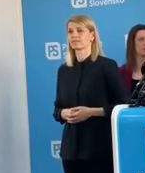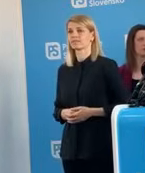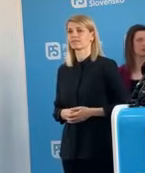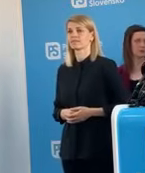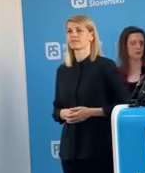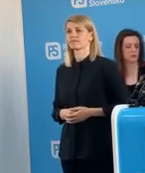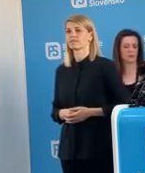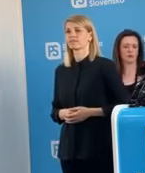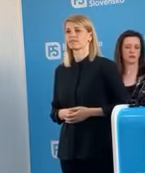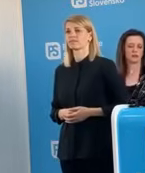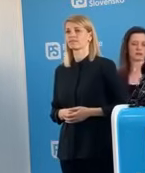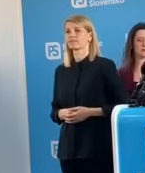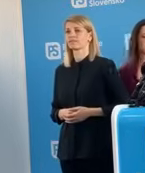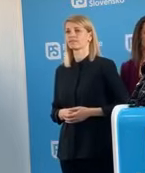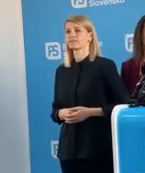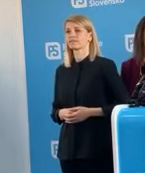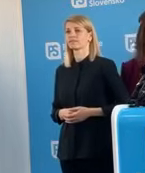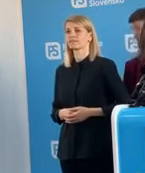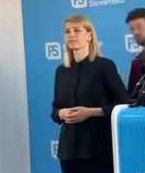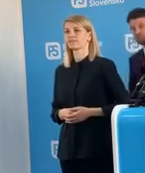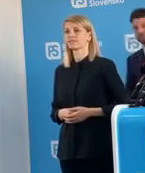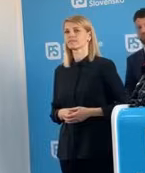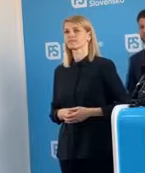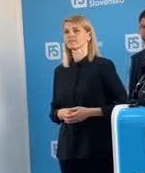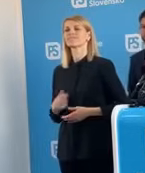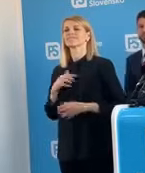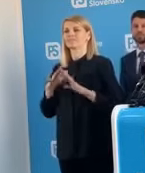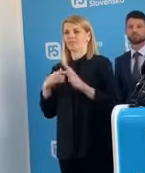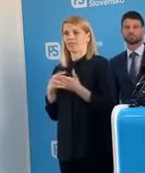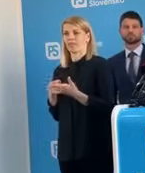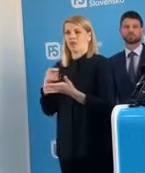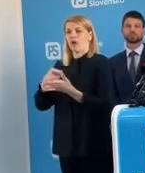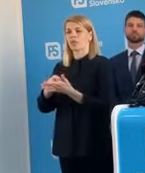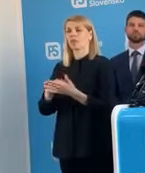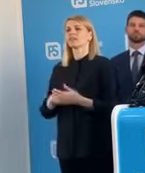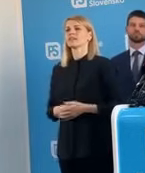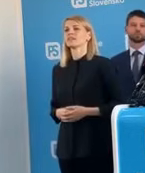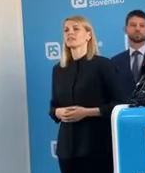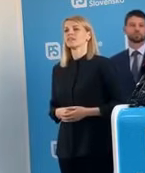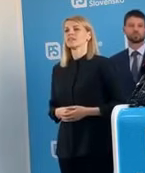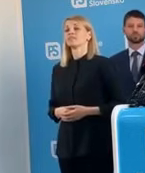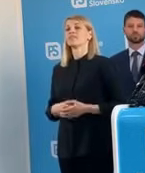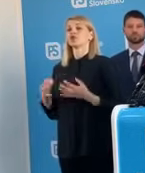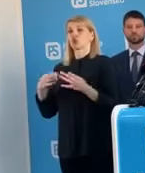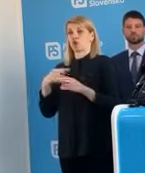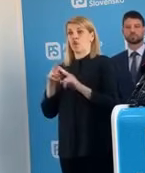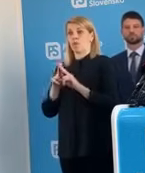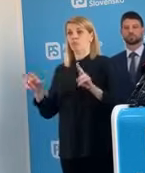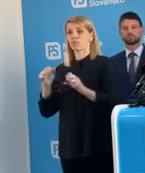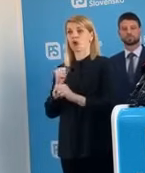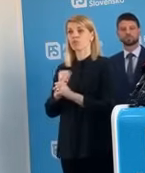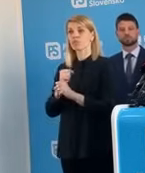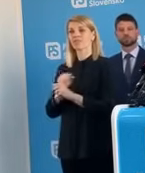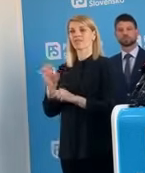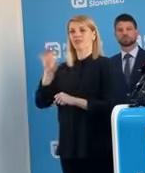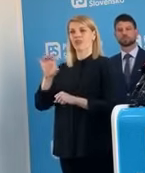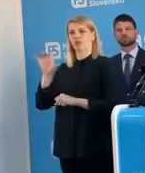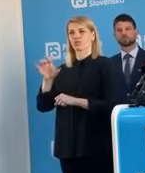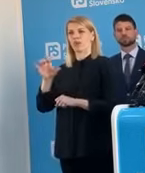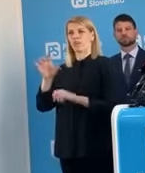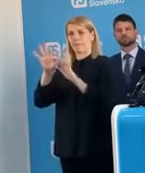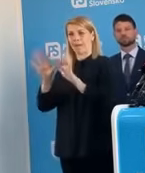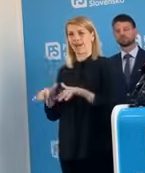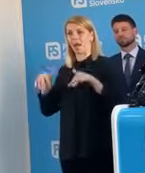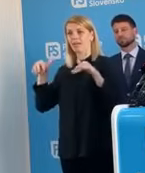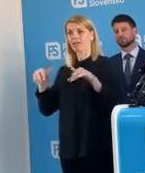Ešte Ľubica Karvašová, prosím. Len na doplnenie, to, čo môžeme urobiť v Európskom